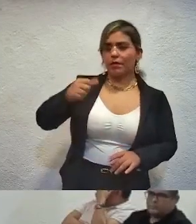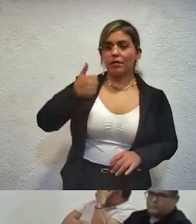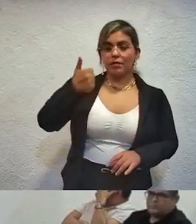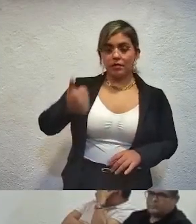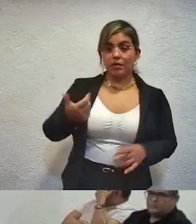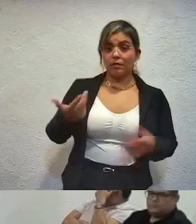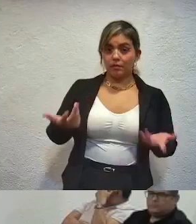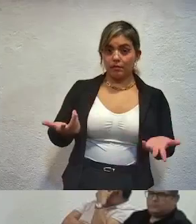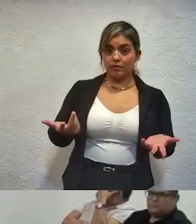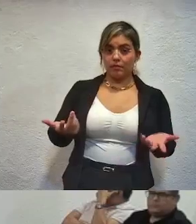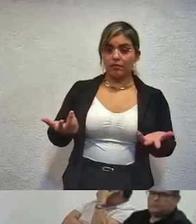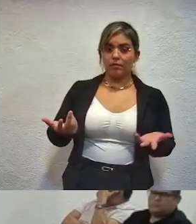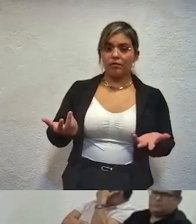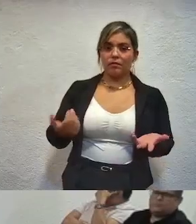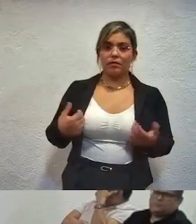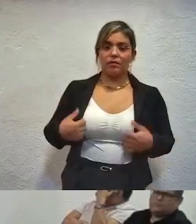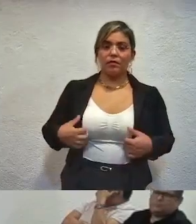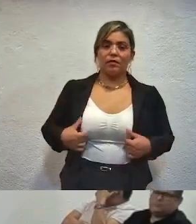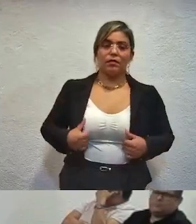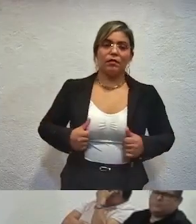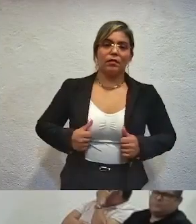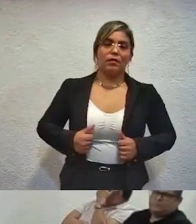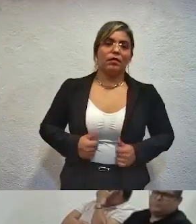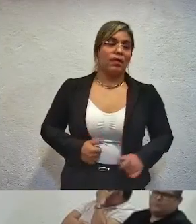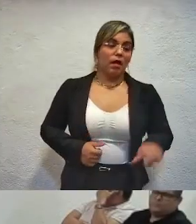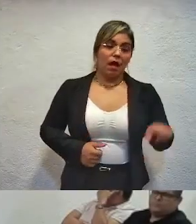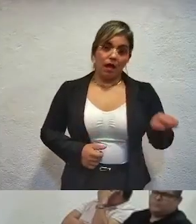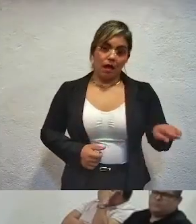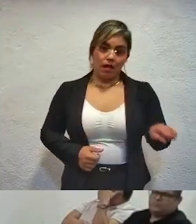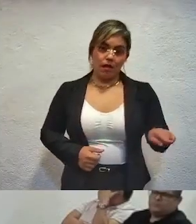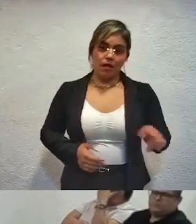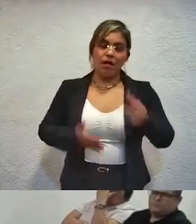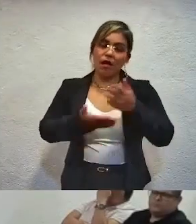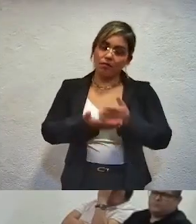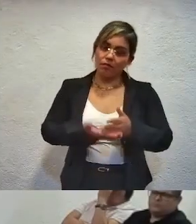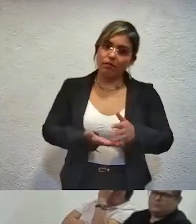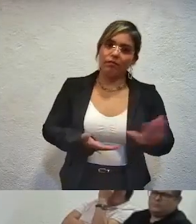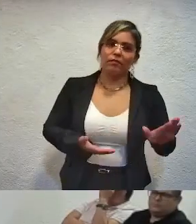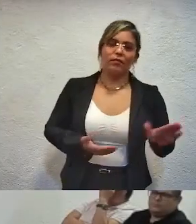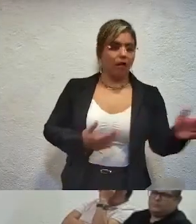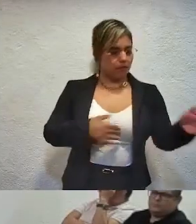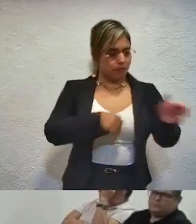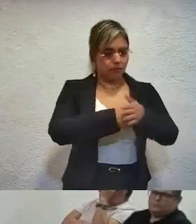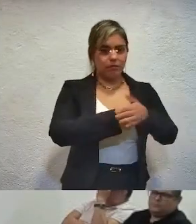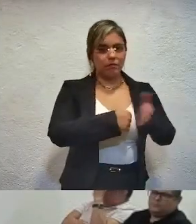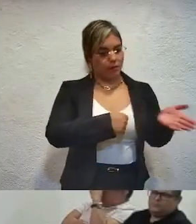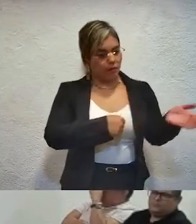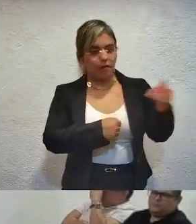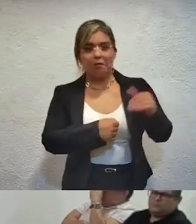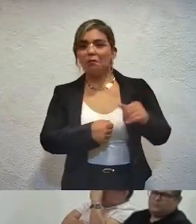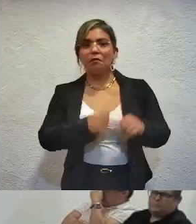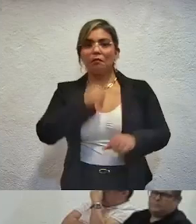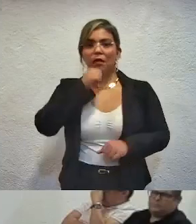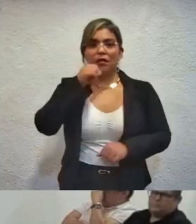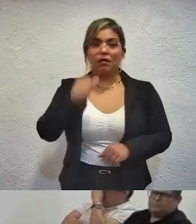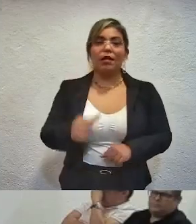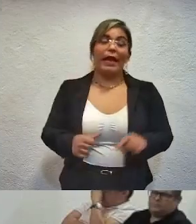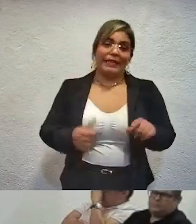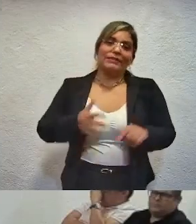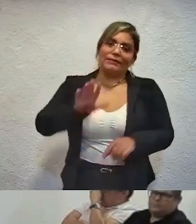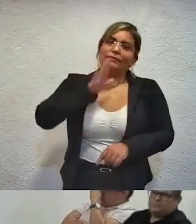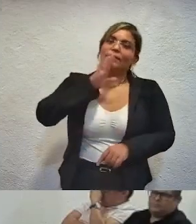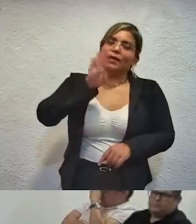cual lo coloca en una condición de exclusión, además de que no se le ha convocado a actividades de cabildo, principalmente